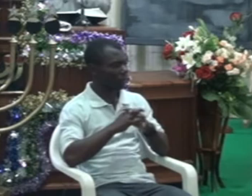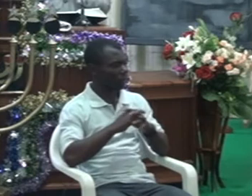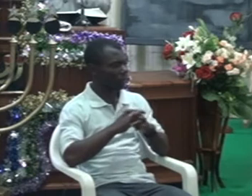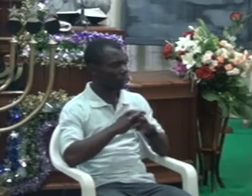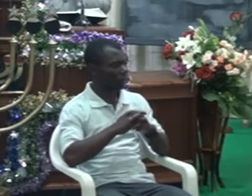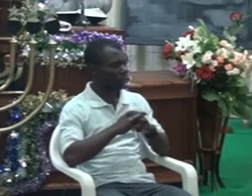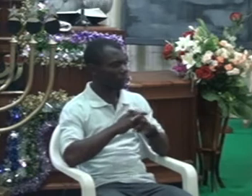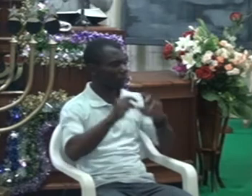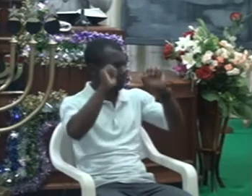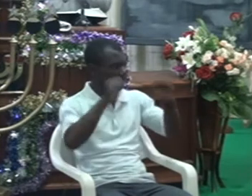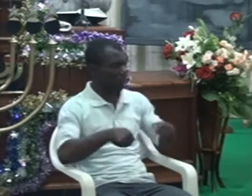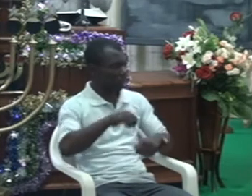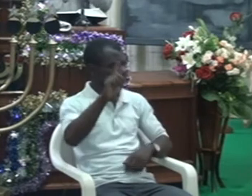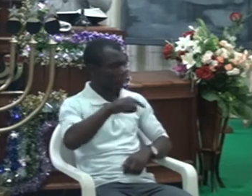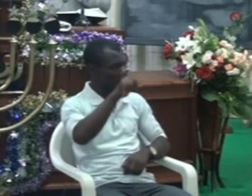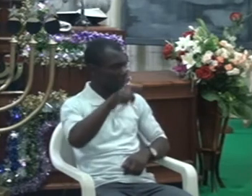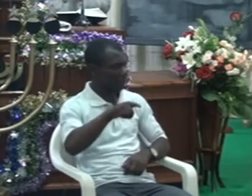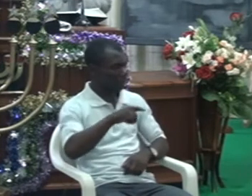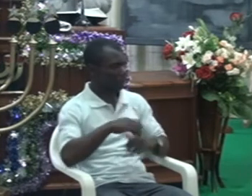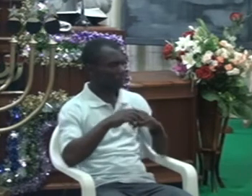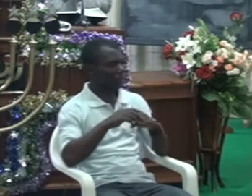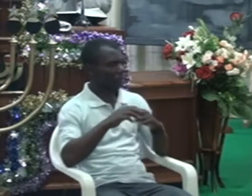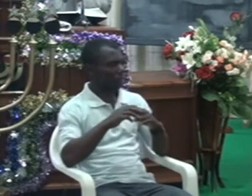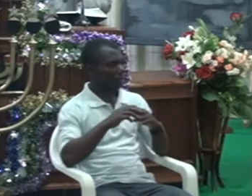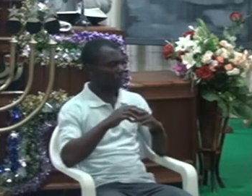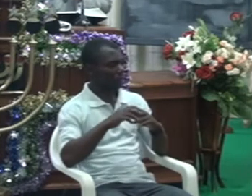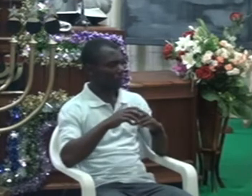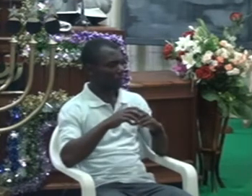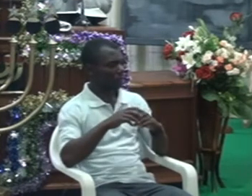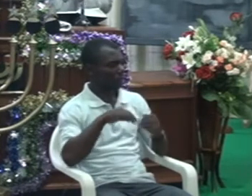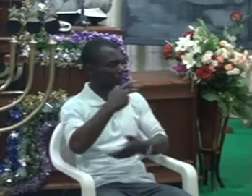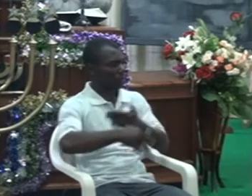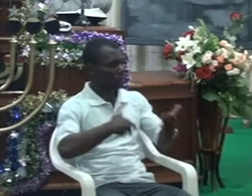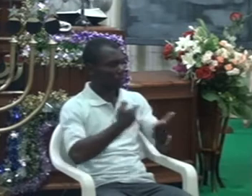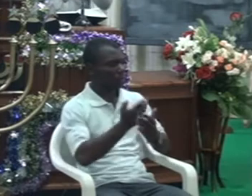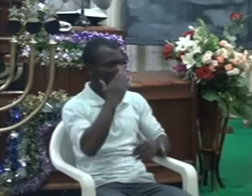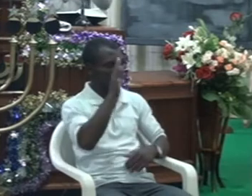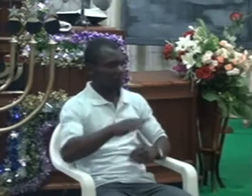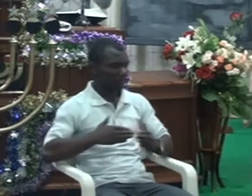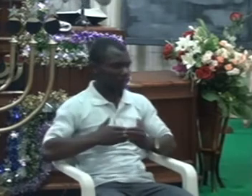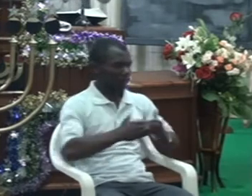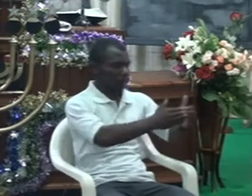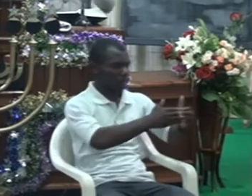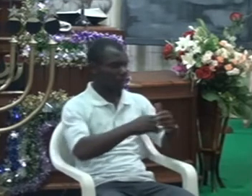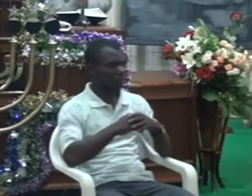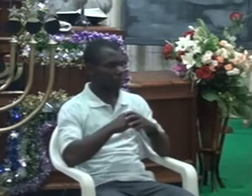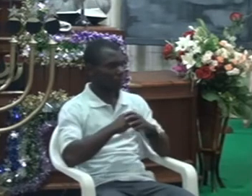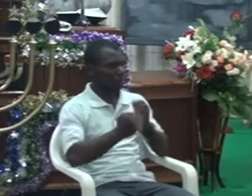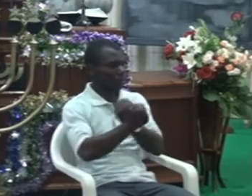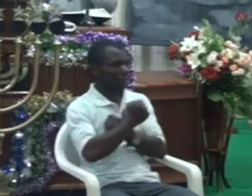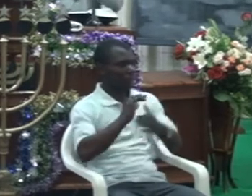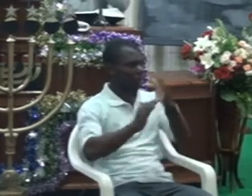Doit corriger. Inapasha kusaidia. Les fausses orientations. Il est mamieleke yote mbaya. L'amour